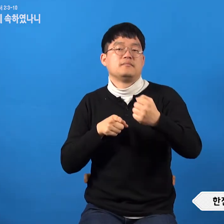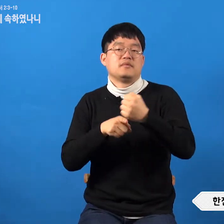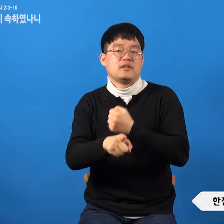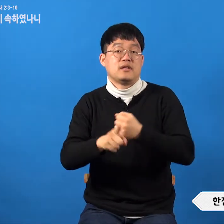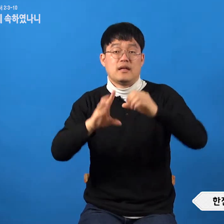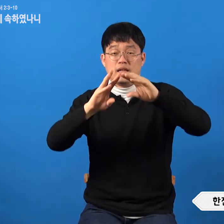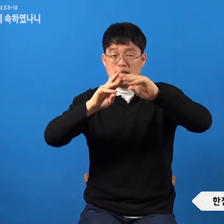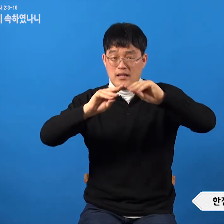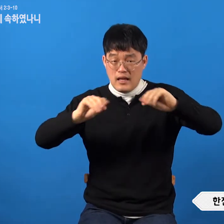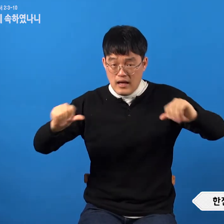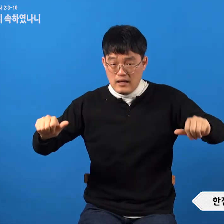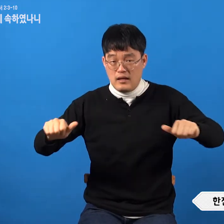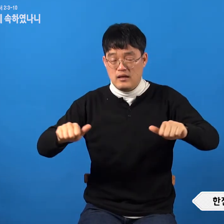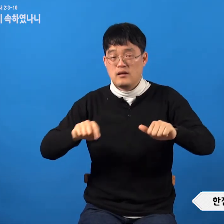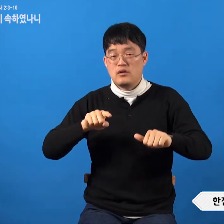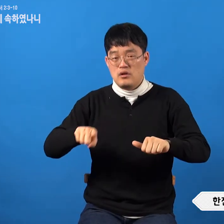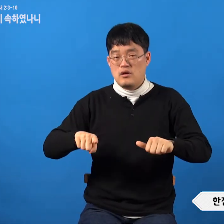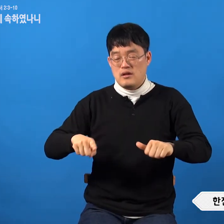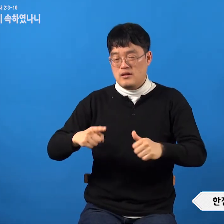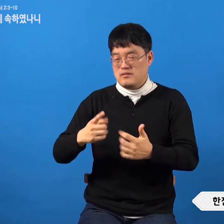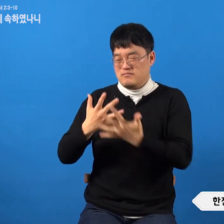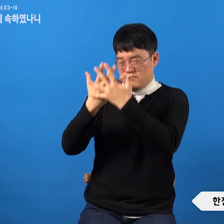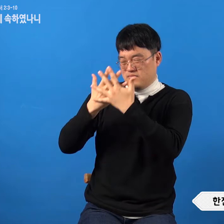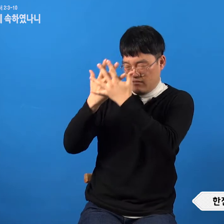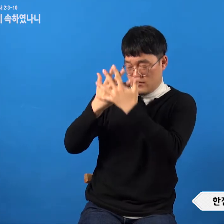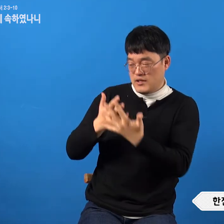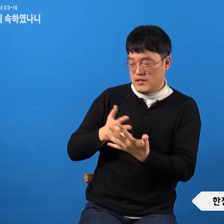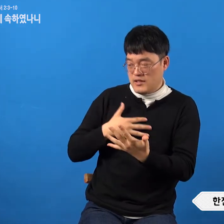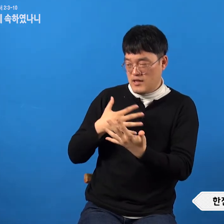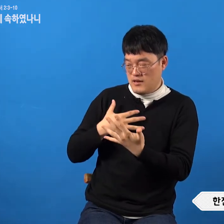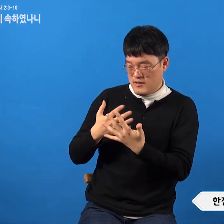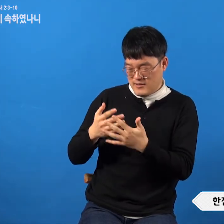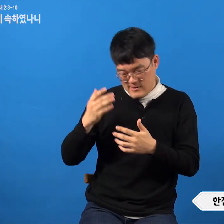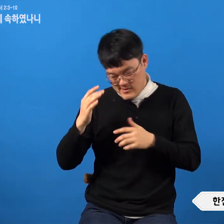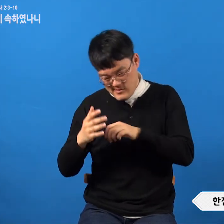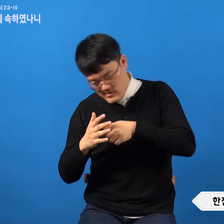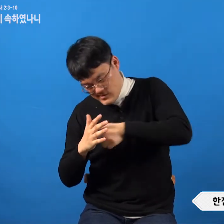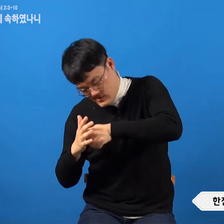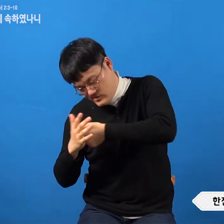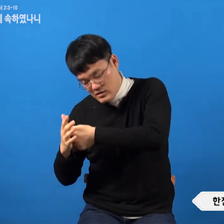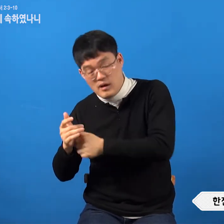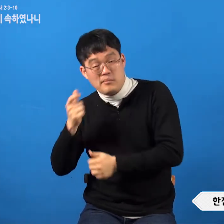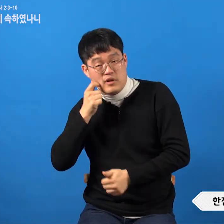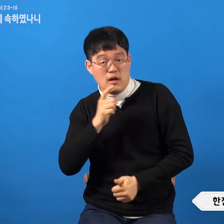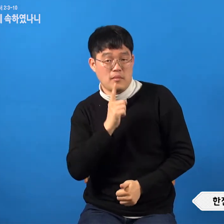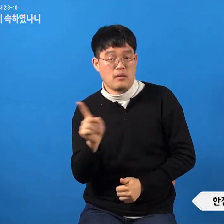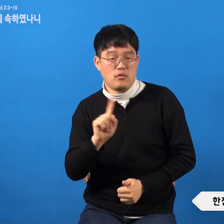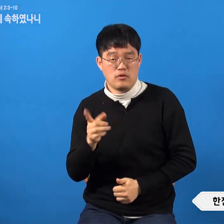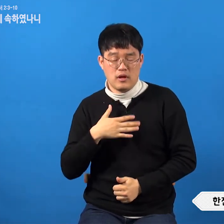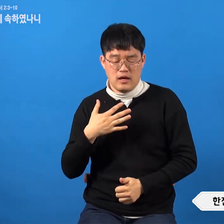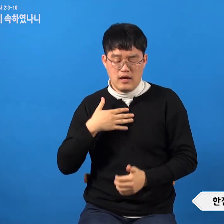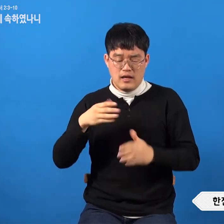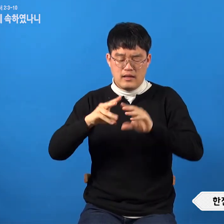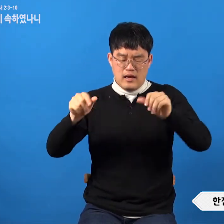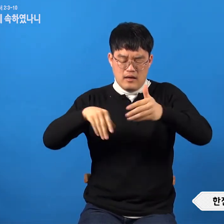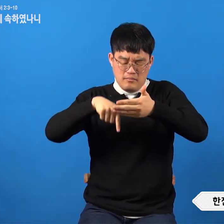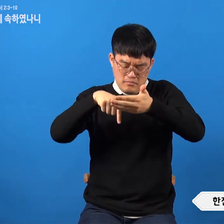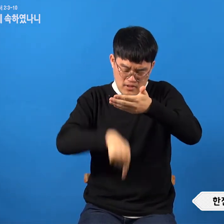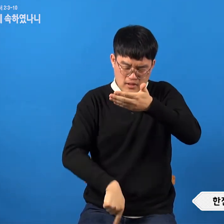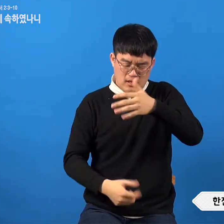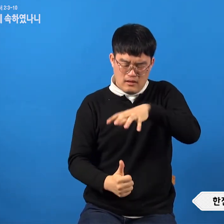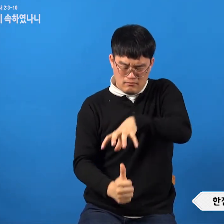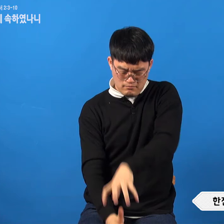빗장으로 나를 오래도록 막았다 하는 말은 자신이 지하 세계에 갇혔고